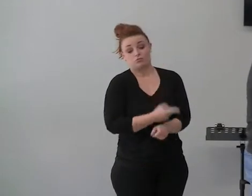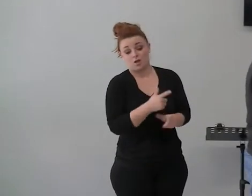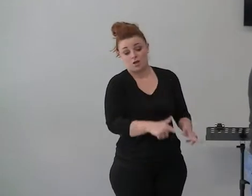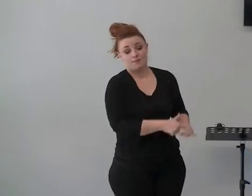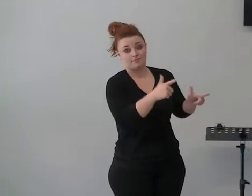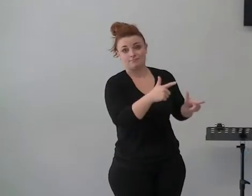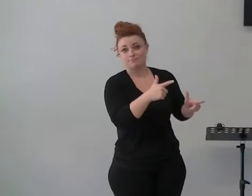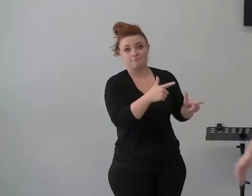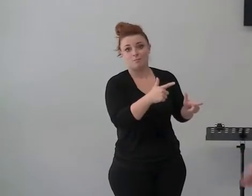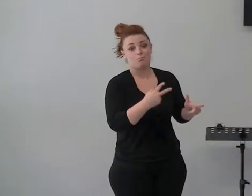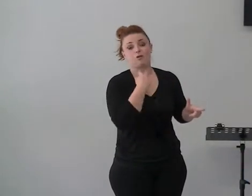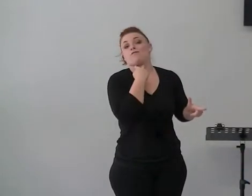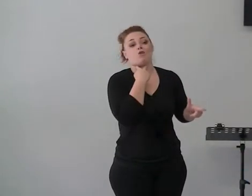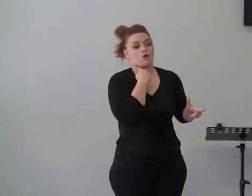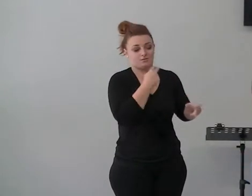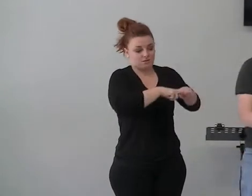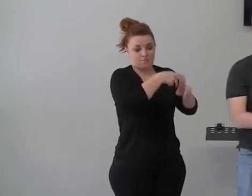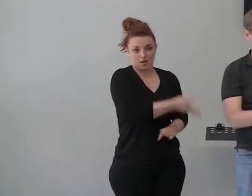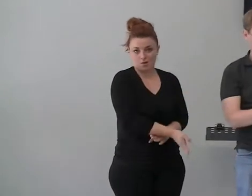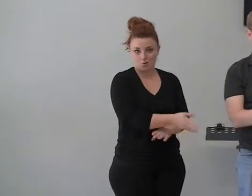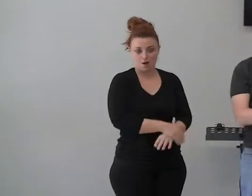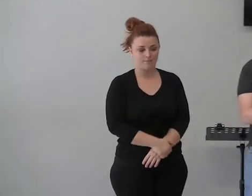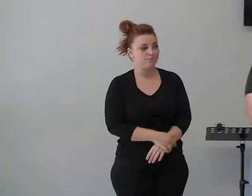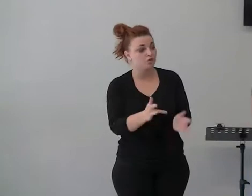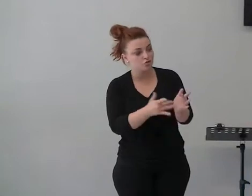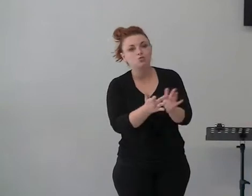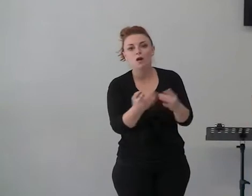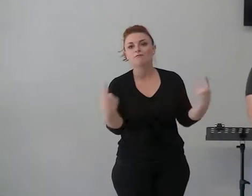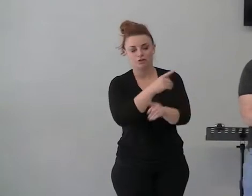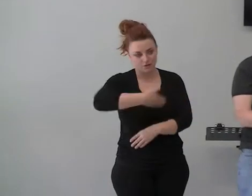qua. Gesù, vai via.